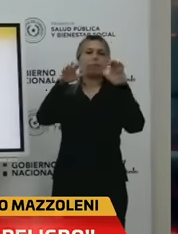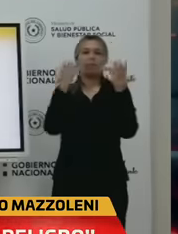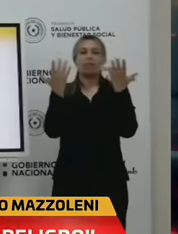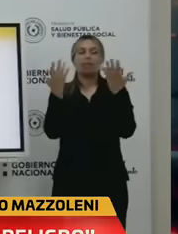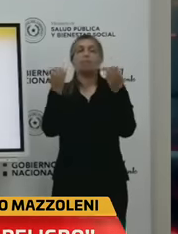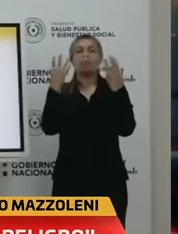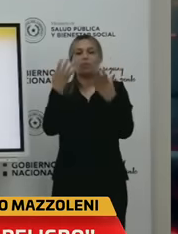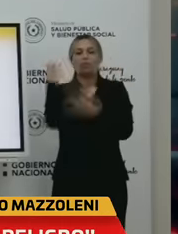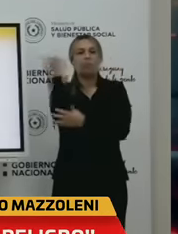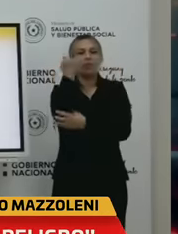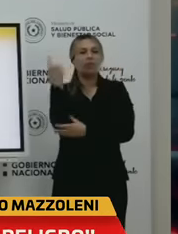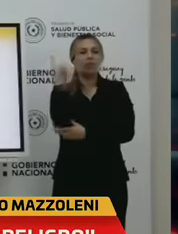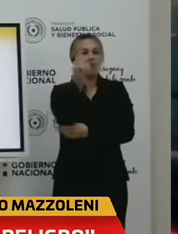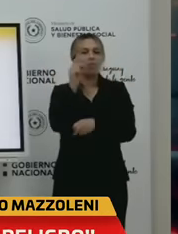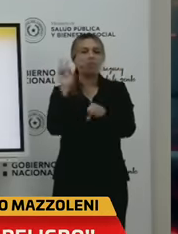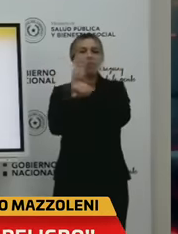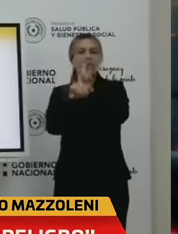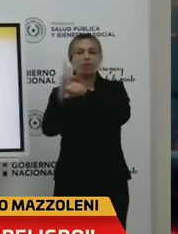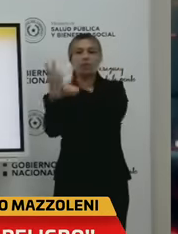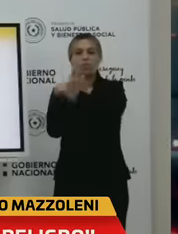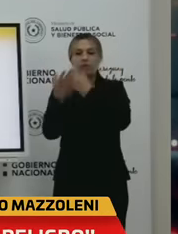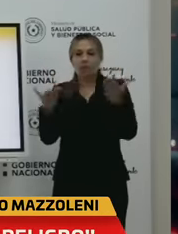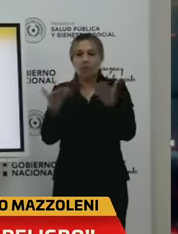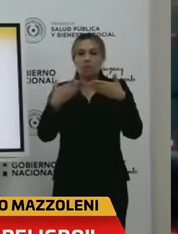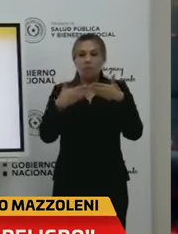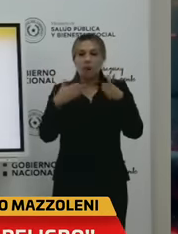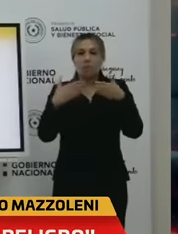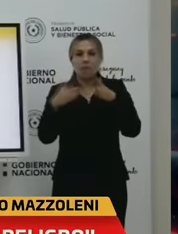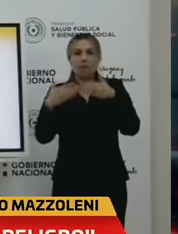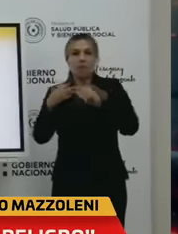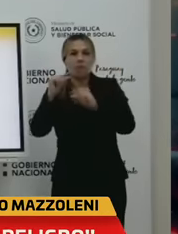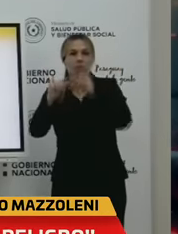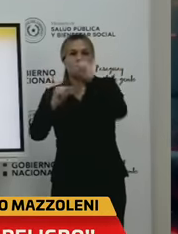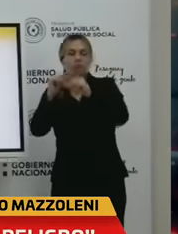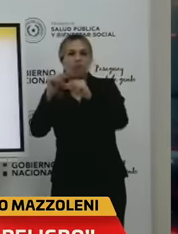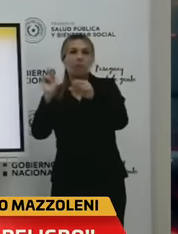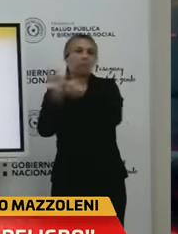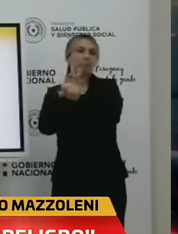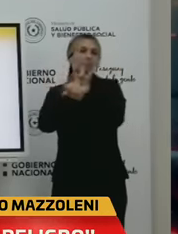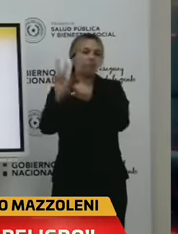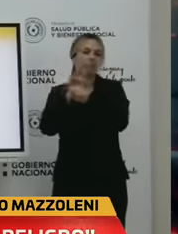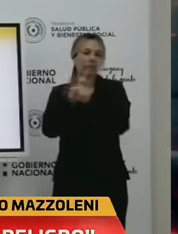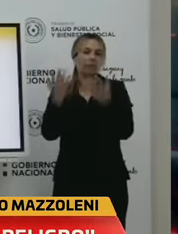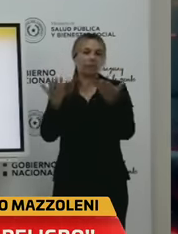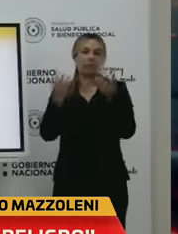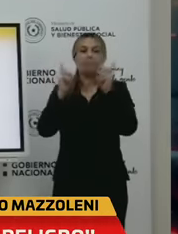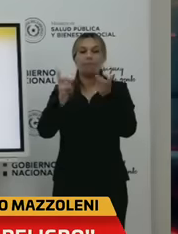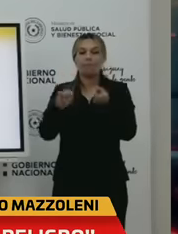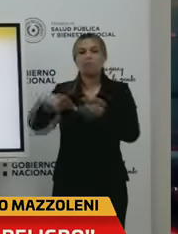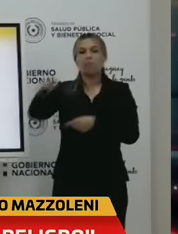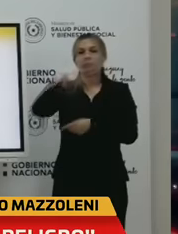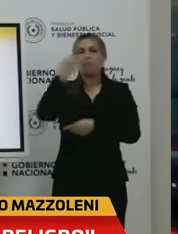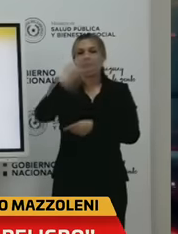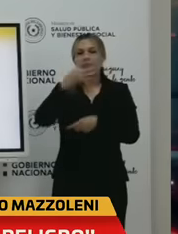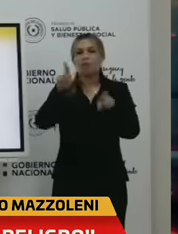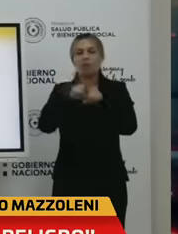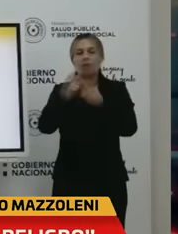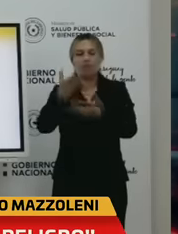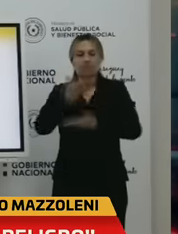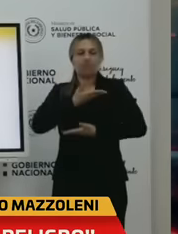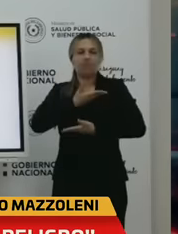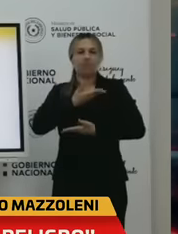lo que tenemos hasta aquí, ¿verdad? Entonces, tratamos de que estas medidas sean, si es posible, restringidas a una